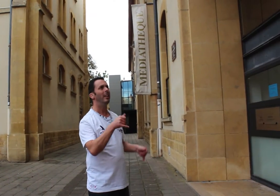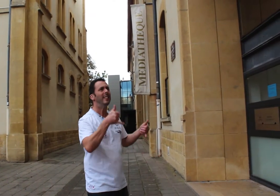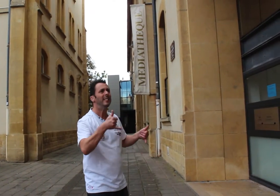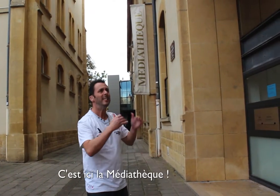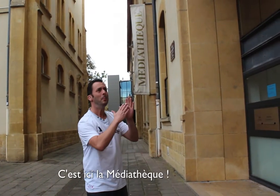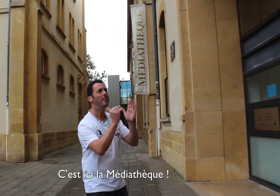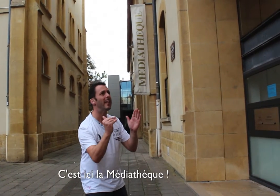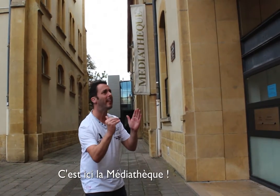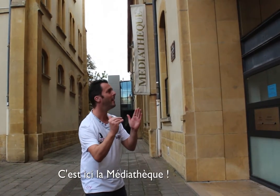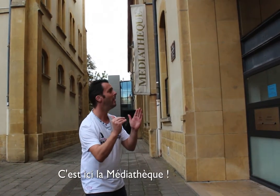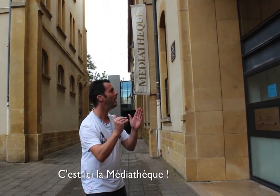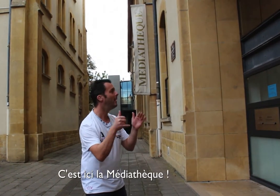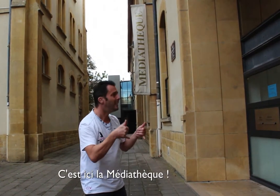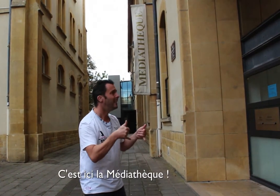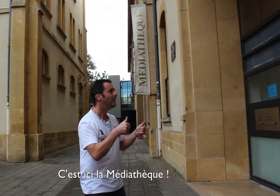C'est ici la médiathèque ?